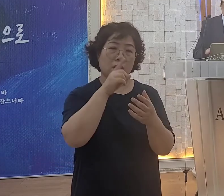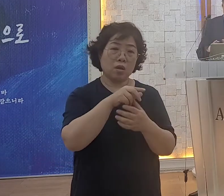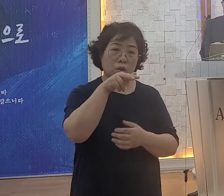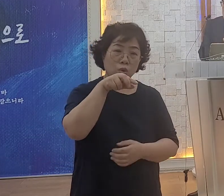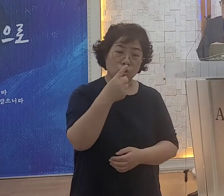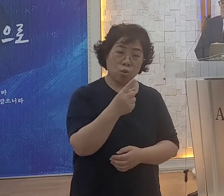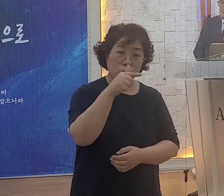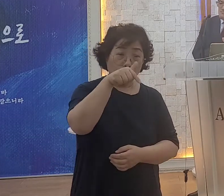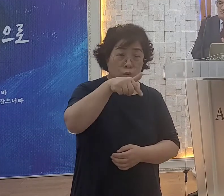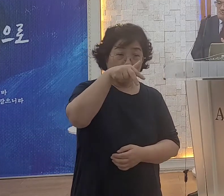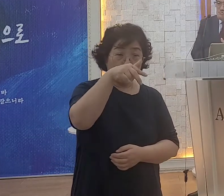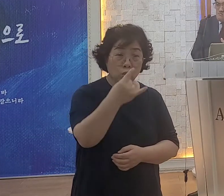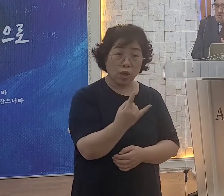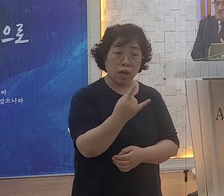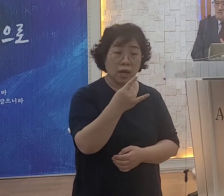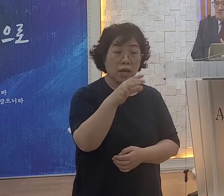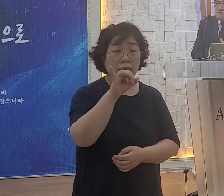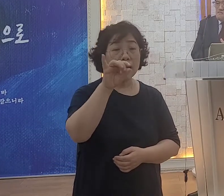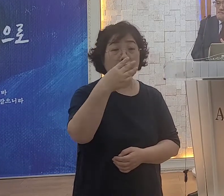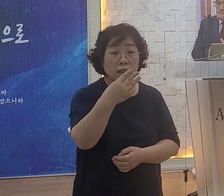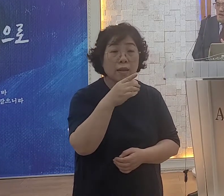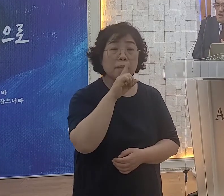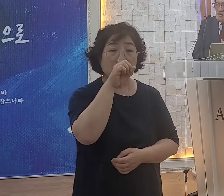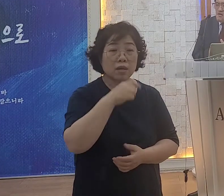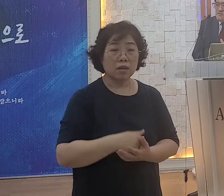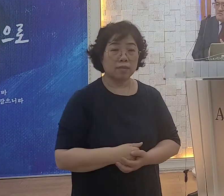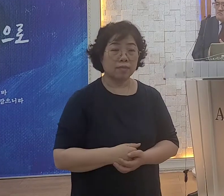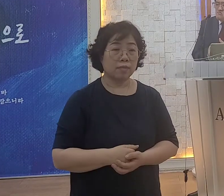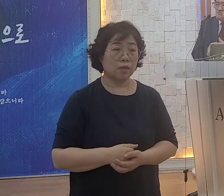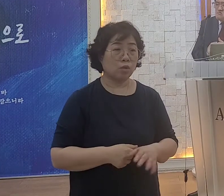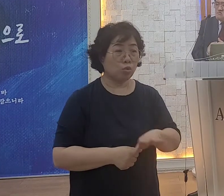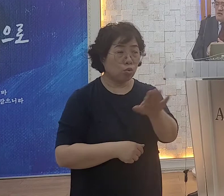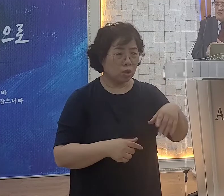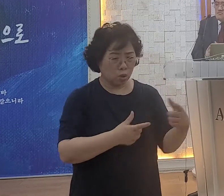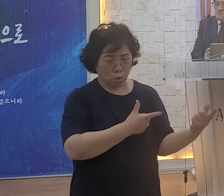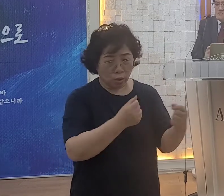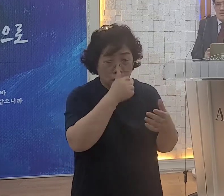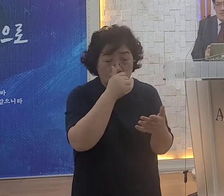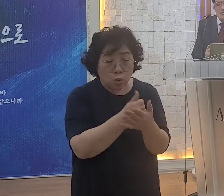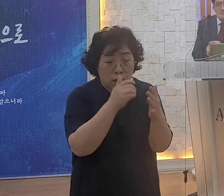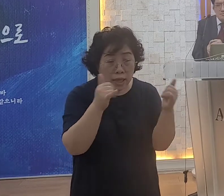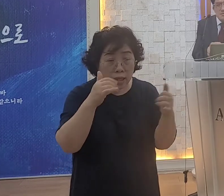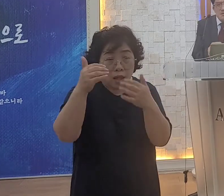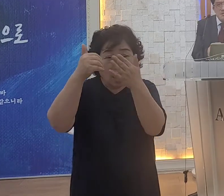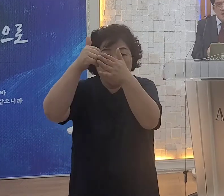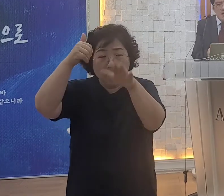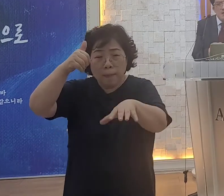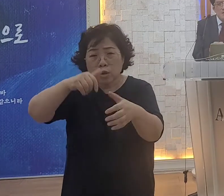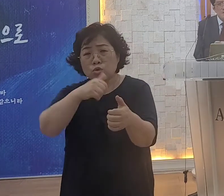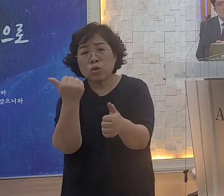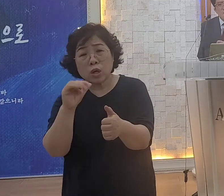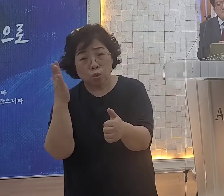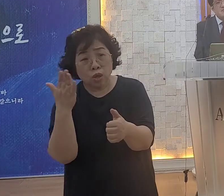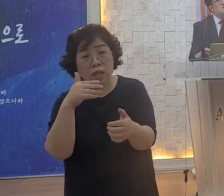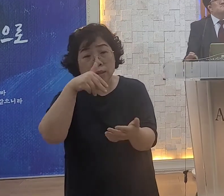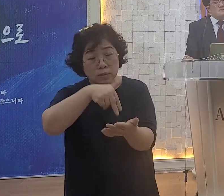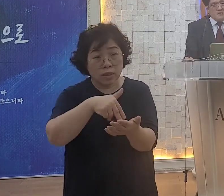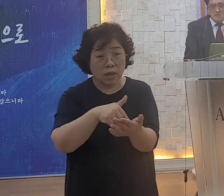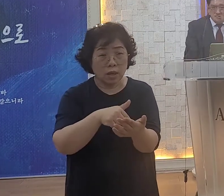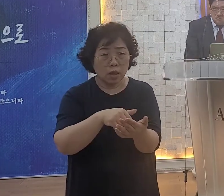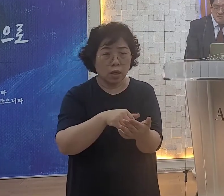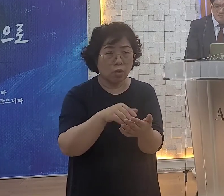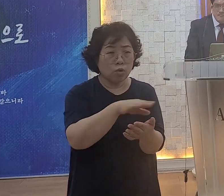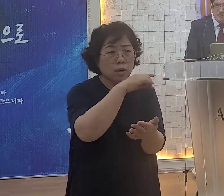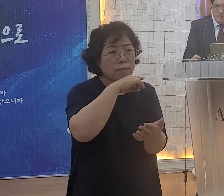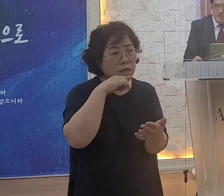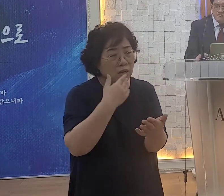그러니까 우리가 죄인이고 다 하나님 앞에서 죽을 수밖에 없는 그런 존재입니다. 다 우리가 피 흘려 죽어야